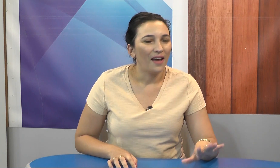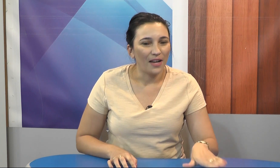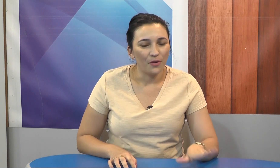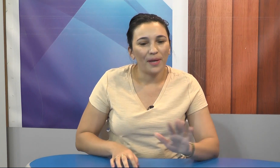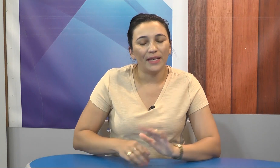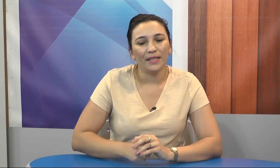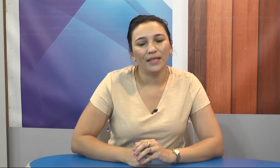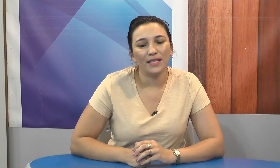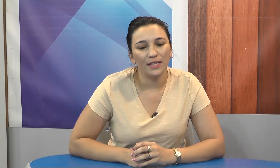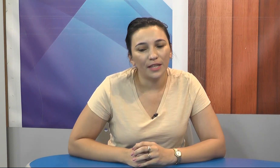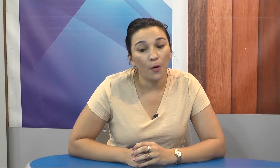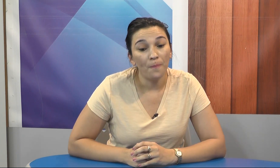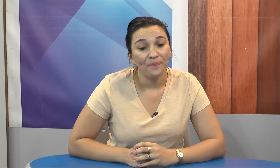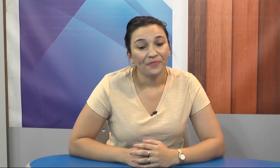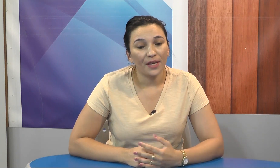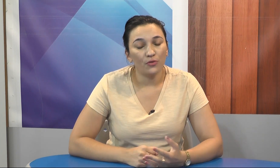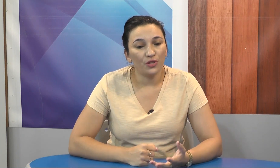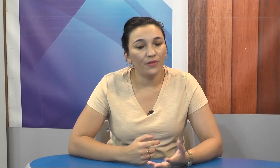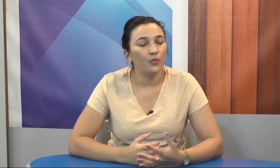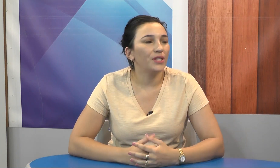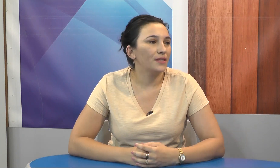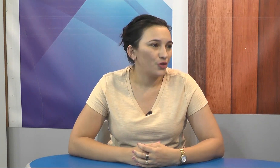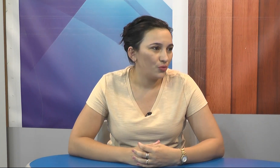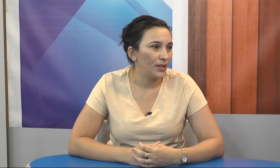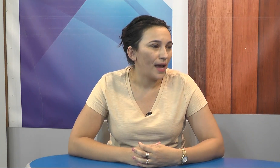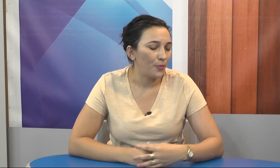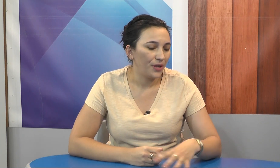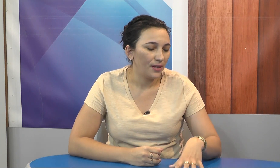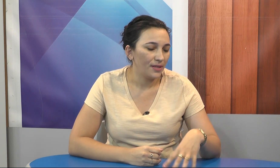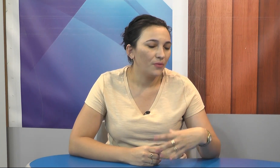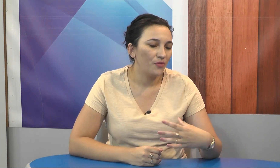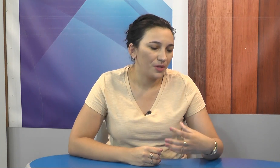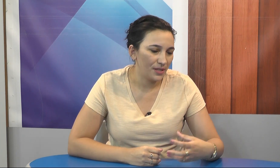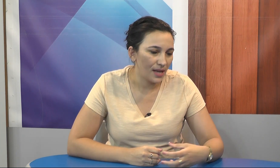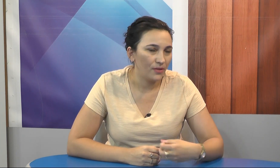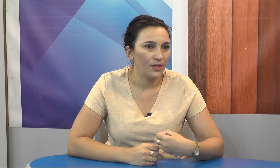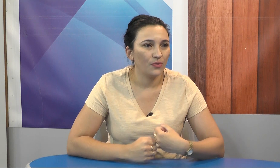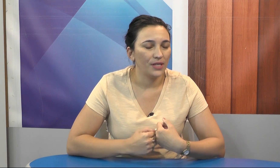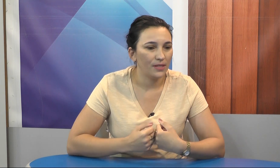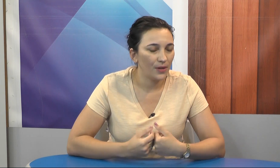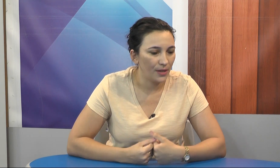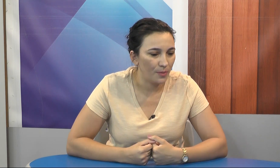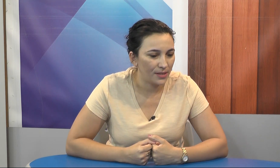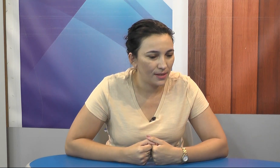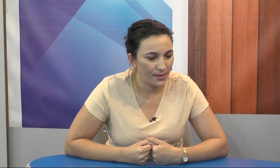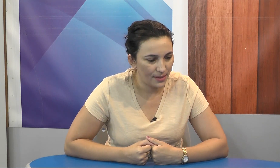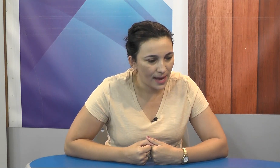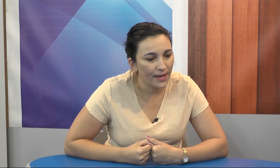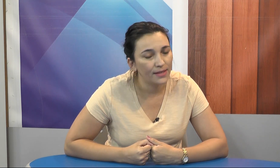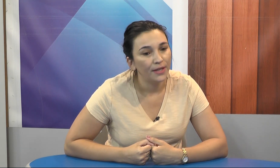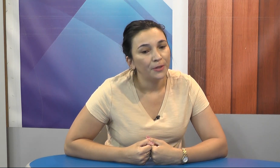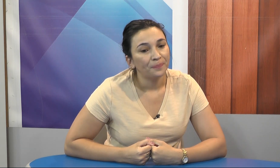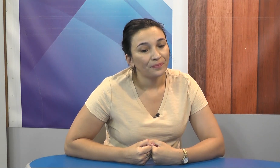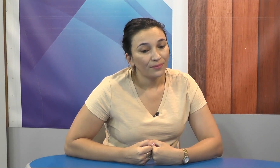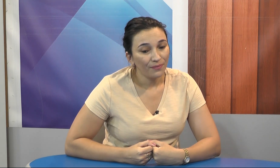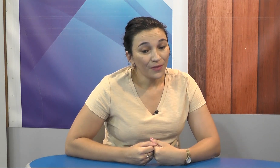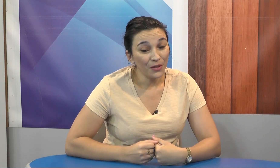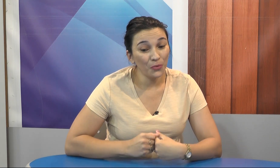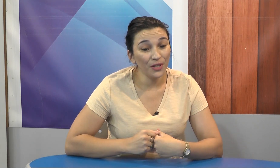língua materna deles. Então, eu tive muito essa ajuda lá, porque eles eram alfabetizados, eles conheciam a língua brasileira de sinais, e